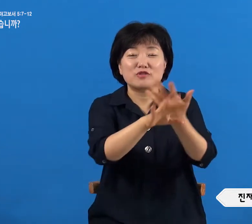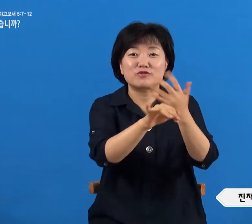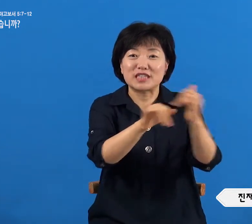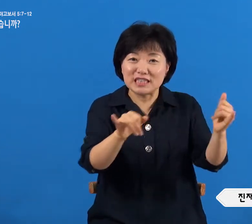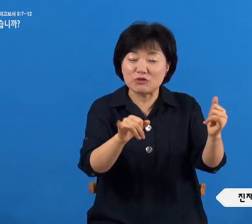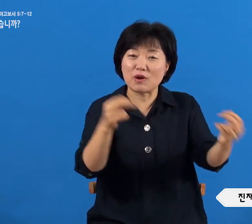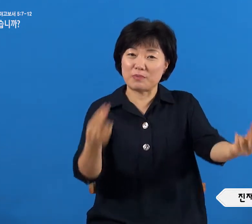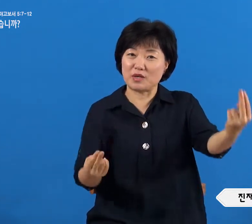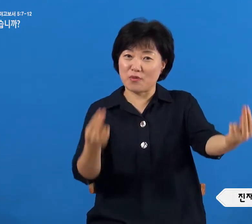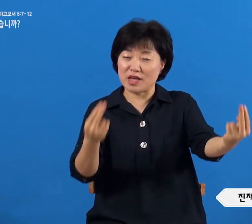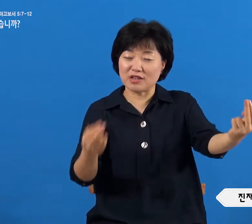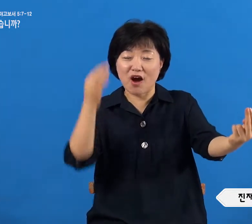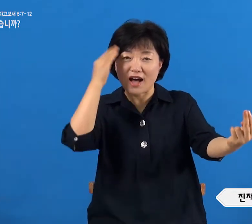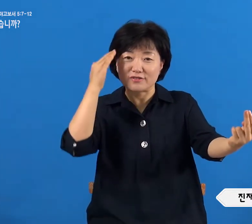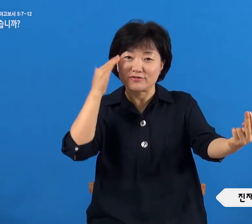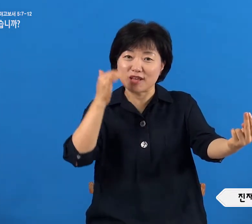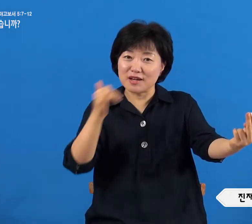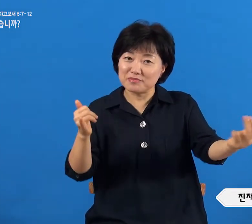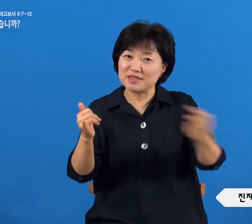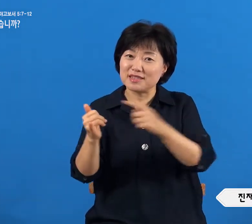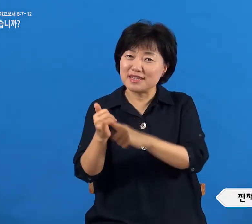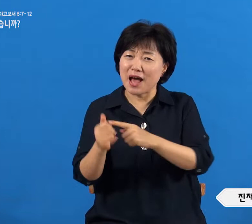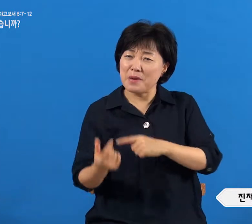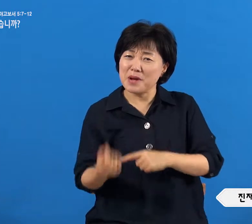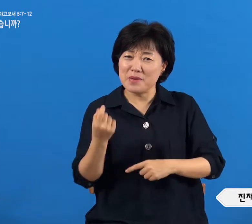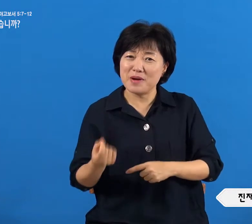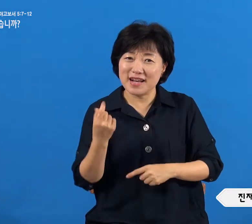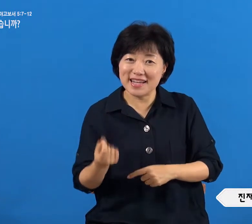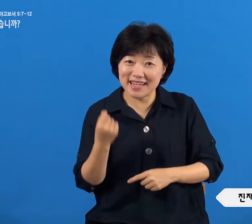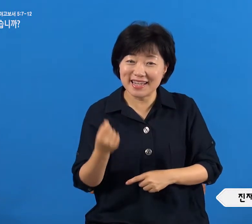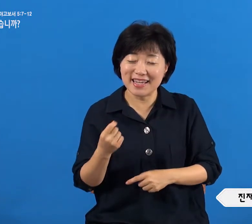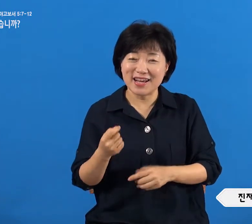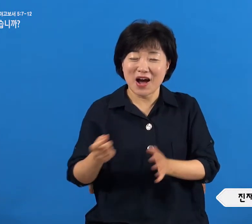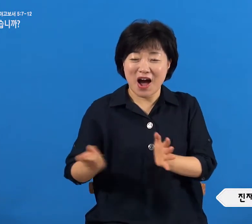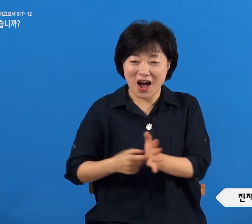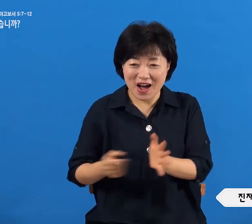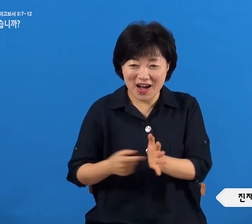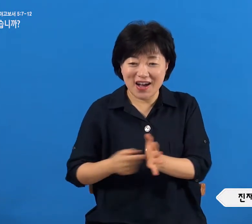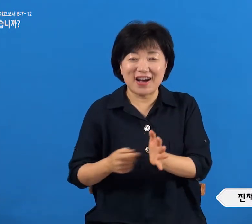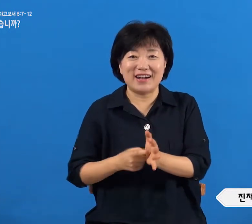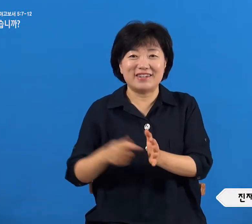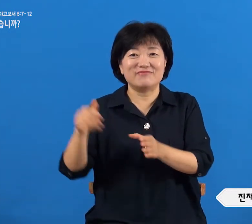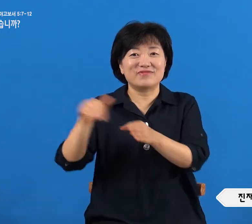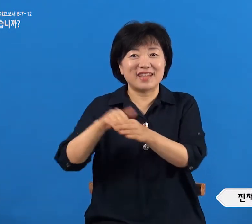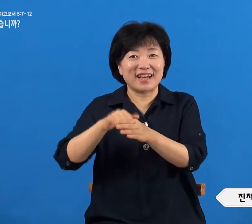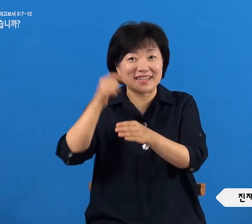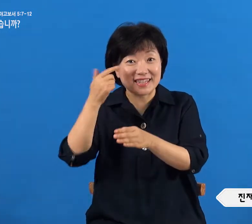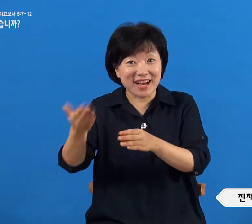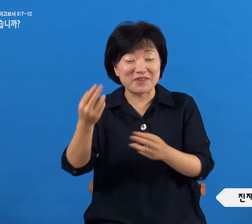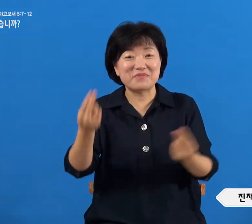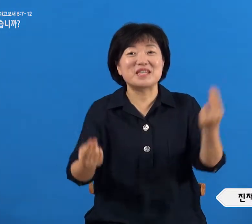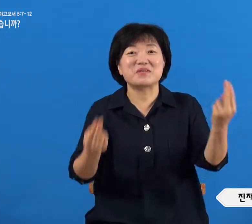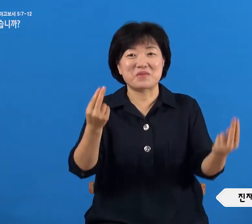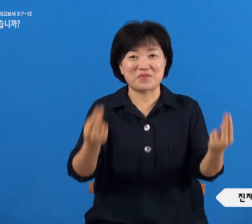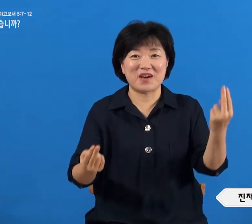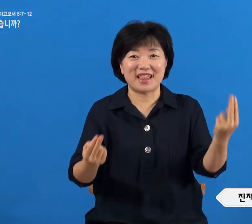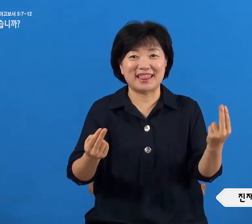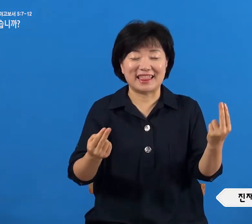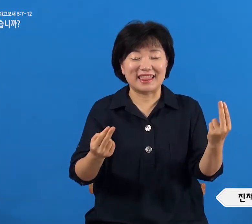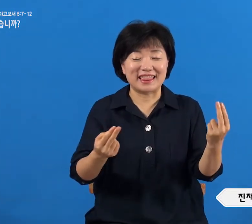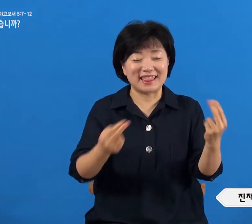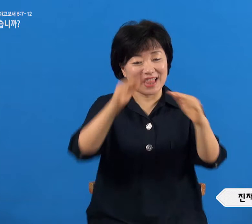외국인들과 비교해서 얼마나 한국 사람들이 빨리빨리 성급한 문화인가를 비교한 그